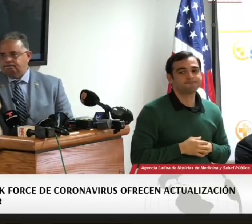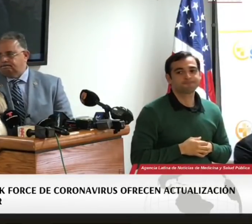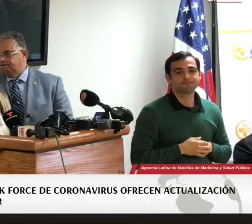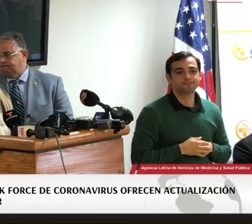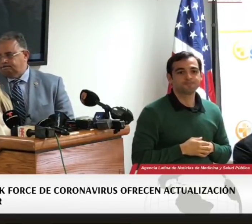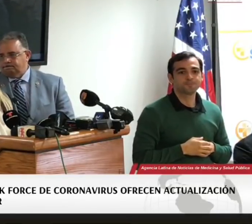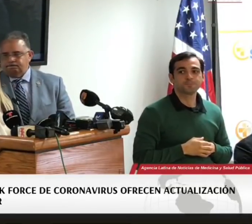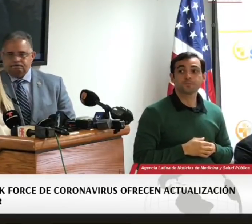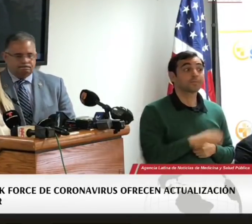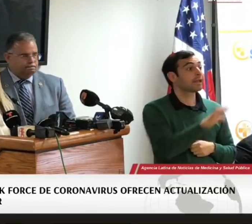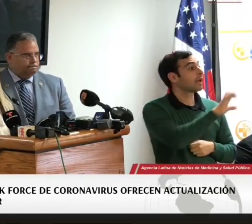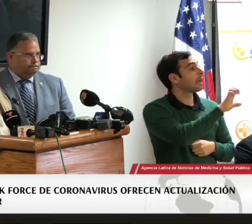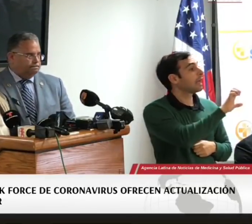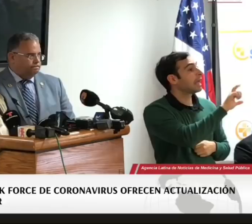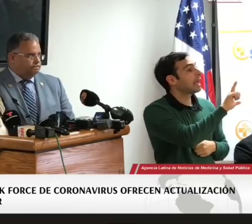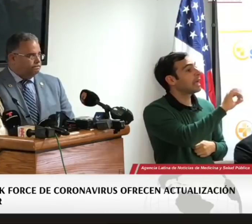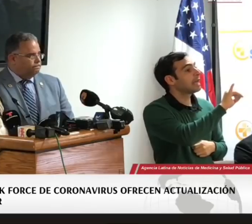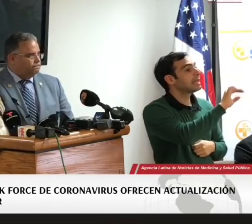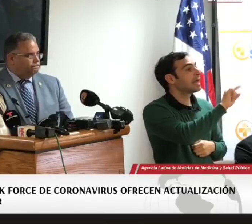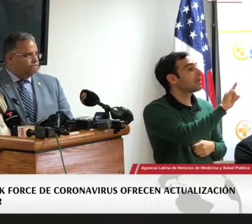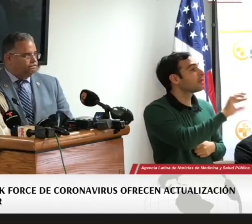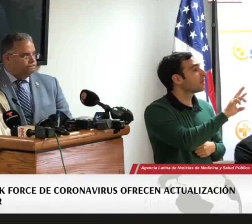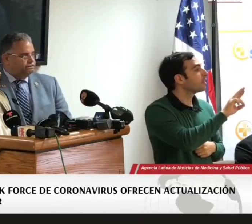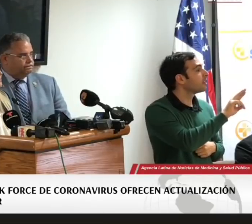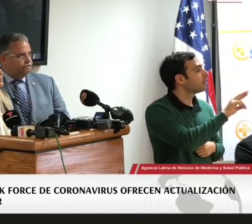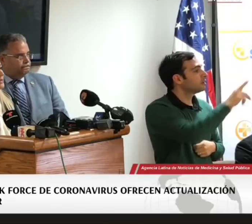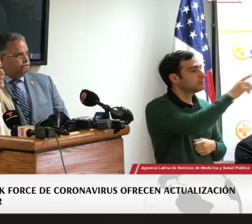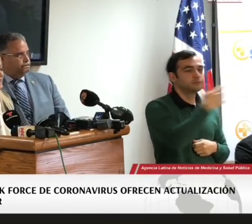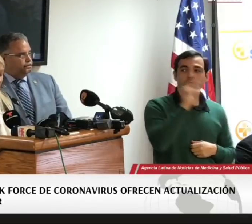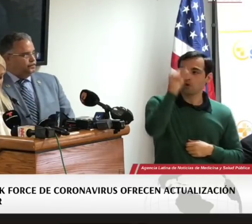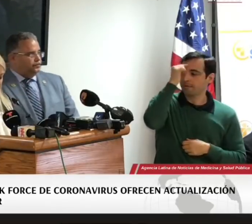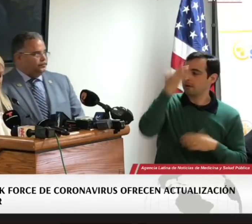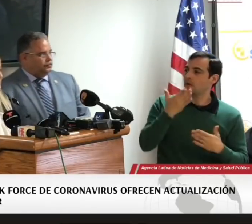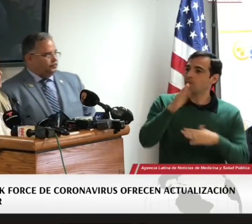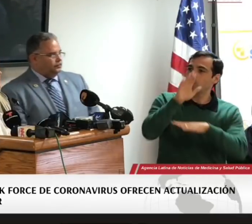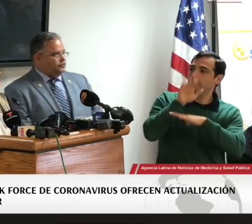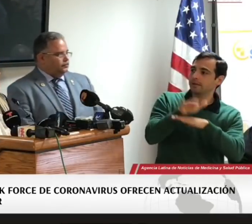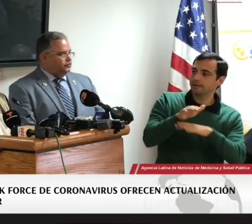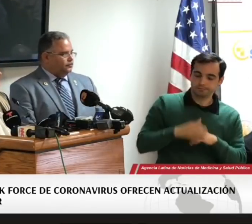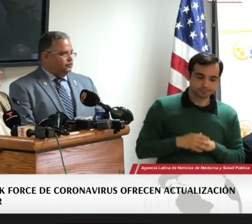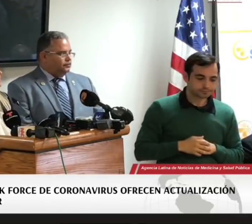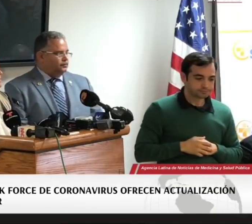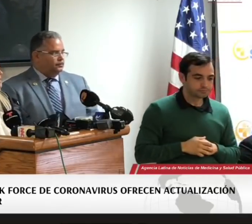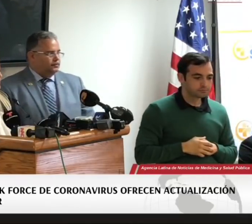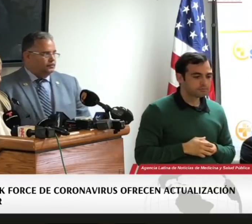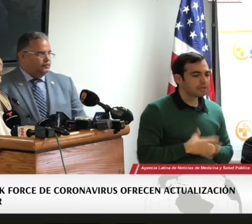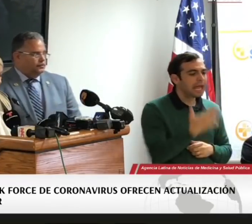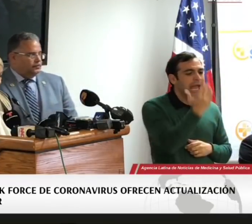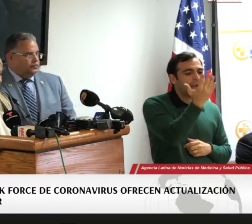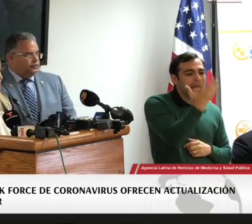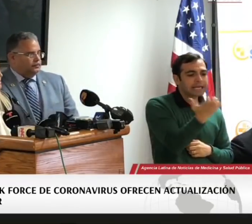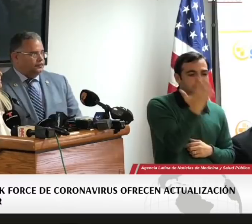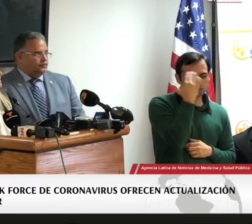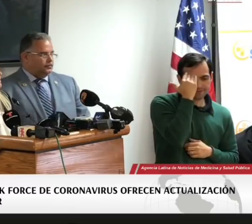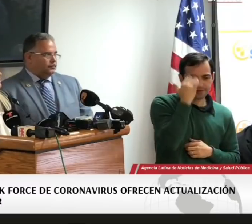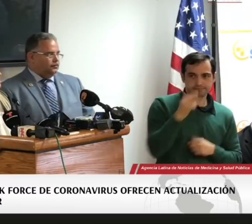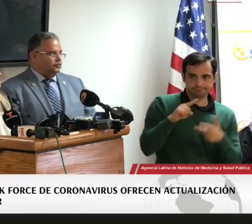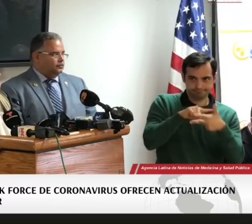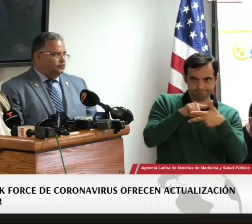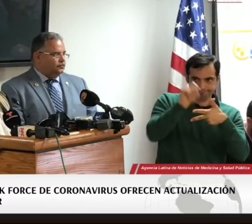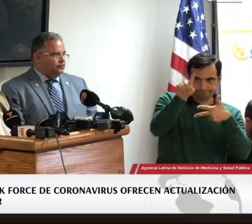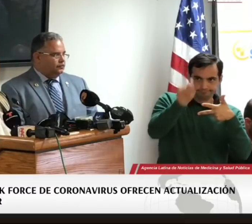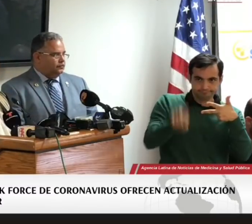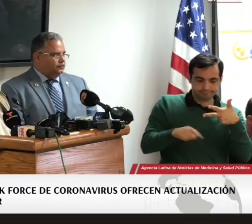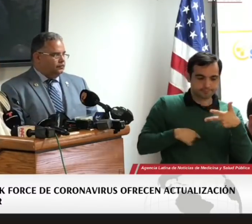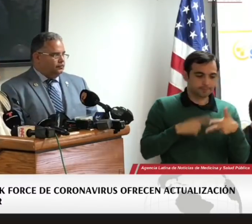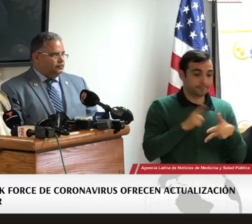Pasamos a Eliezer. Gobernadora, muy buenas tardes. Me gustaría conocer 3 preguntas rápidamente.